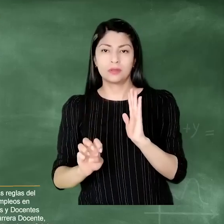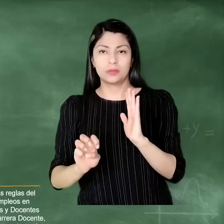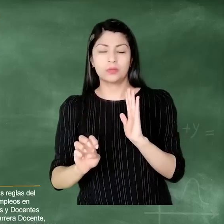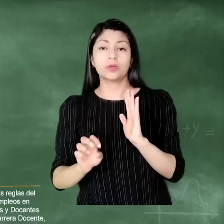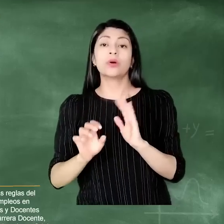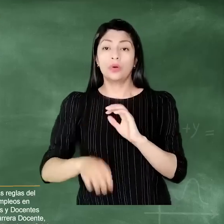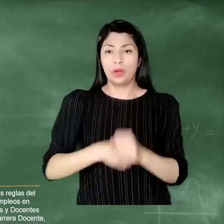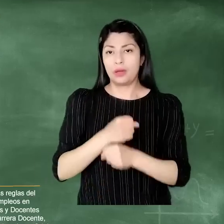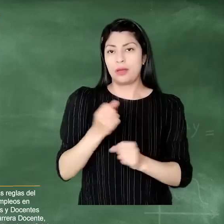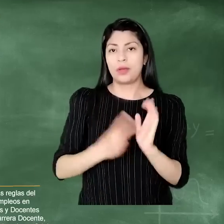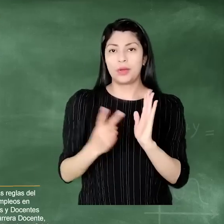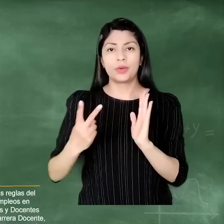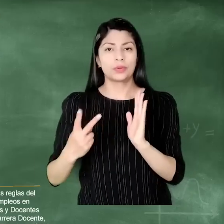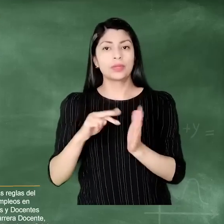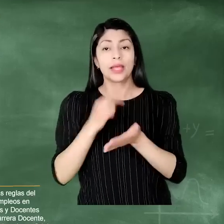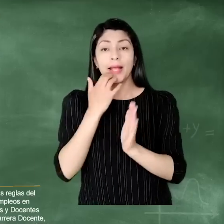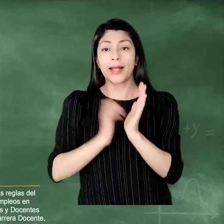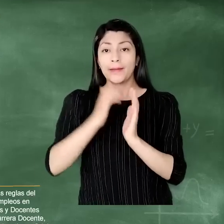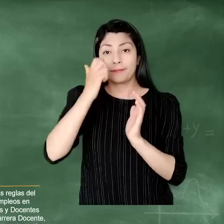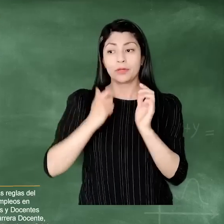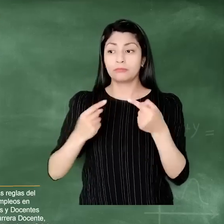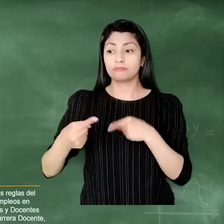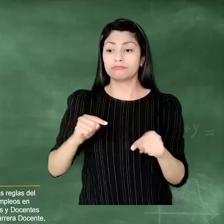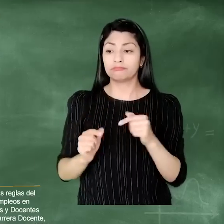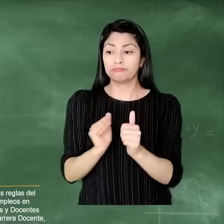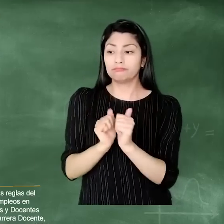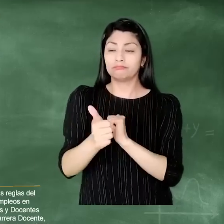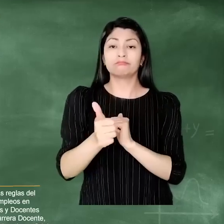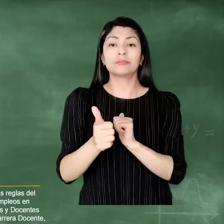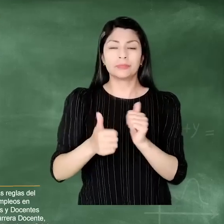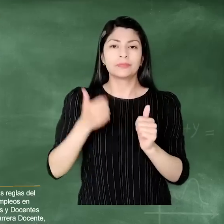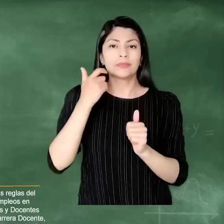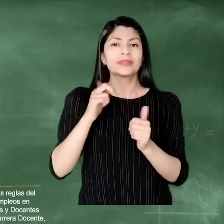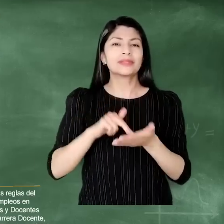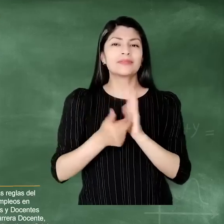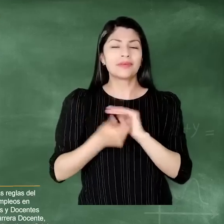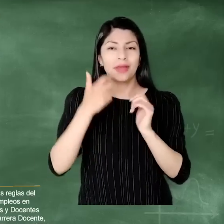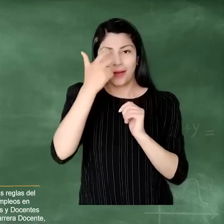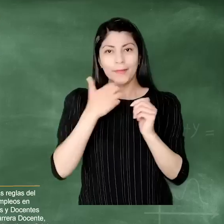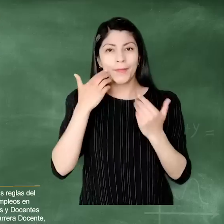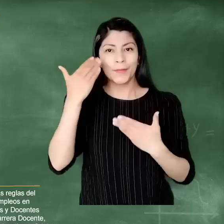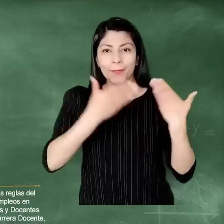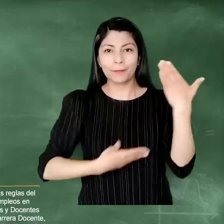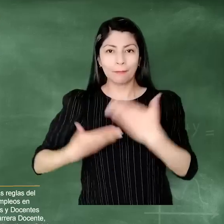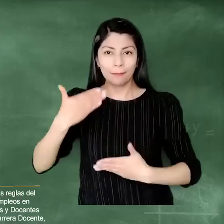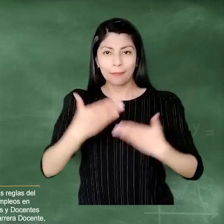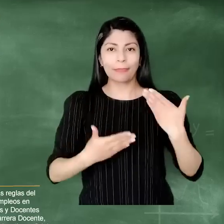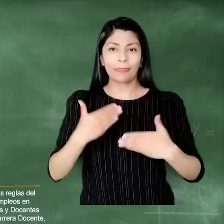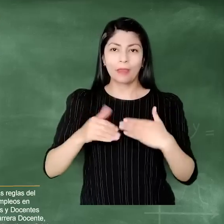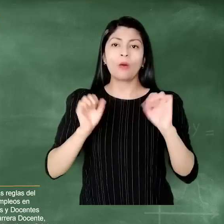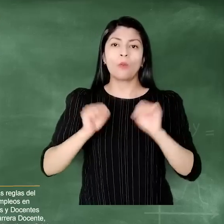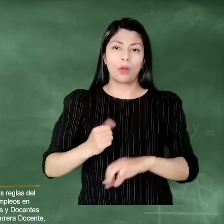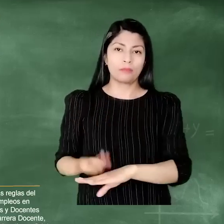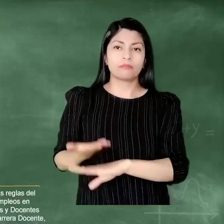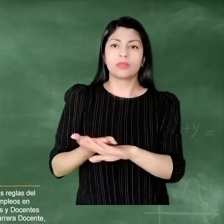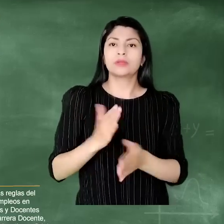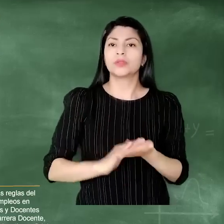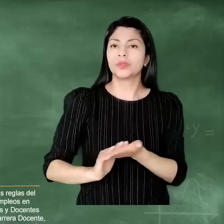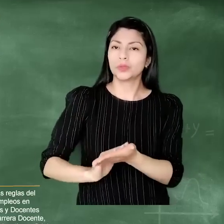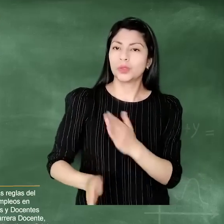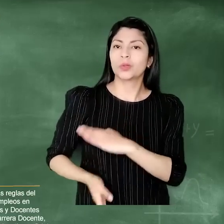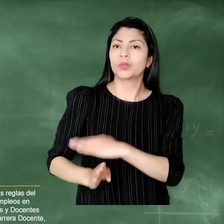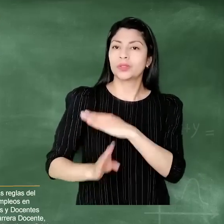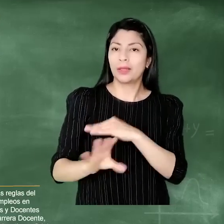Ley 1278 de 2002, que superen este concurso y sean nombrados en periodo de prueba, conservarán